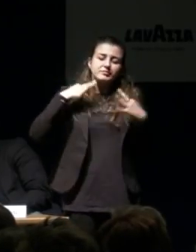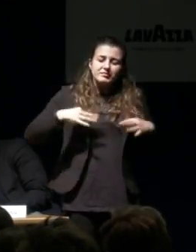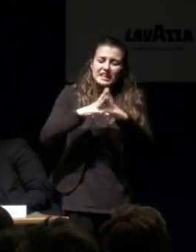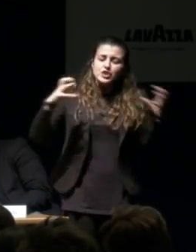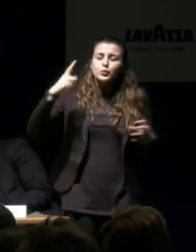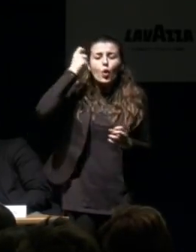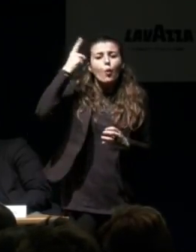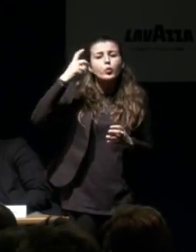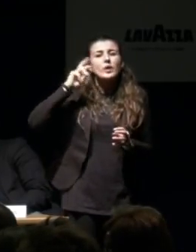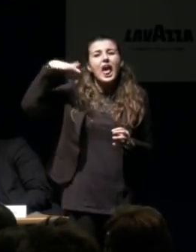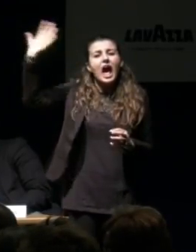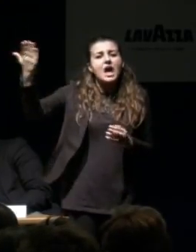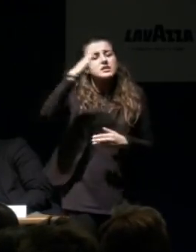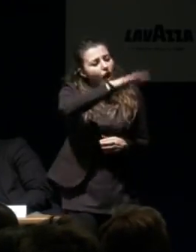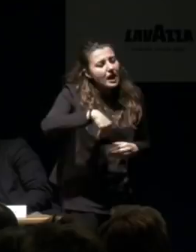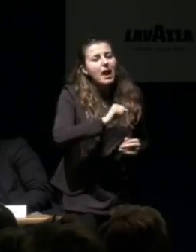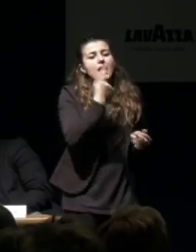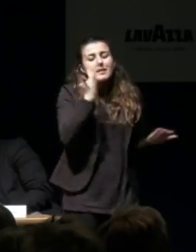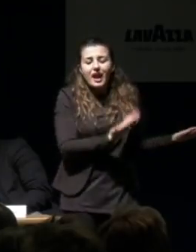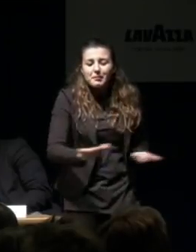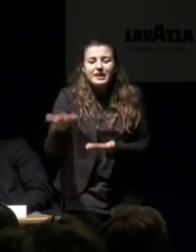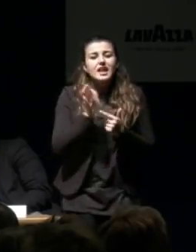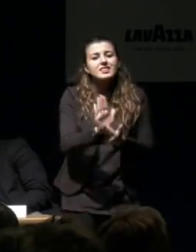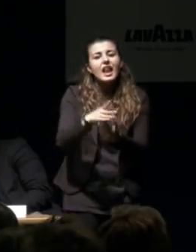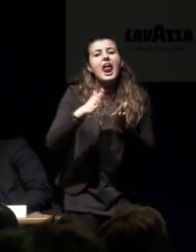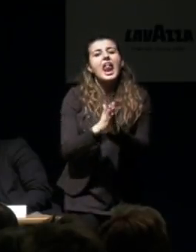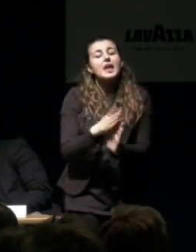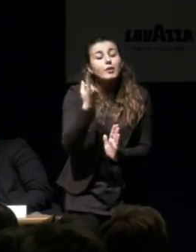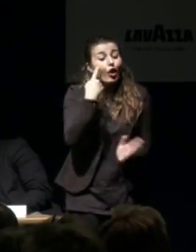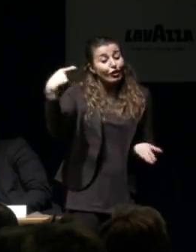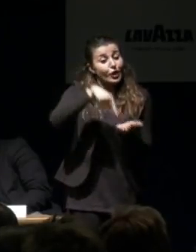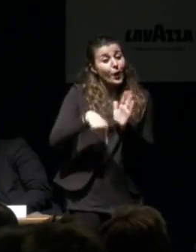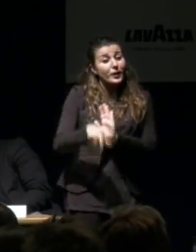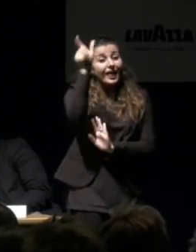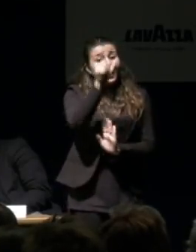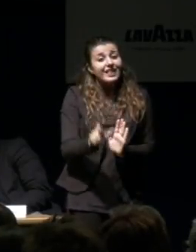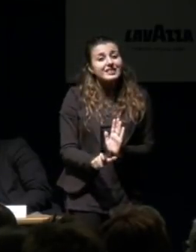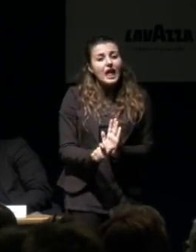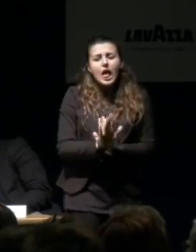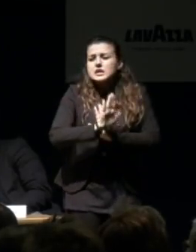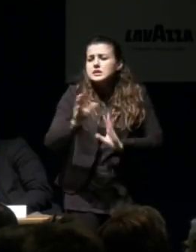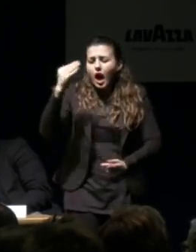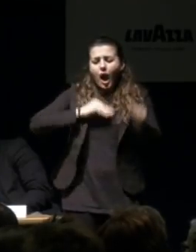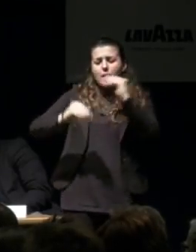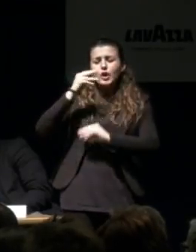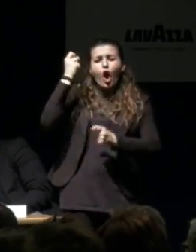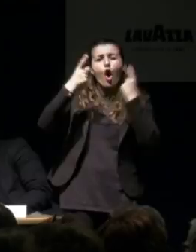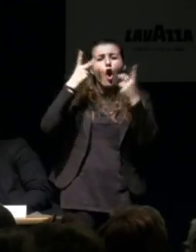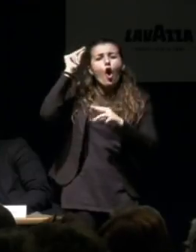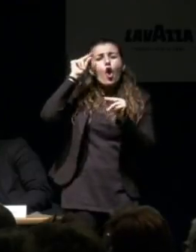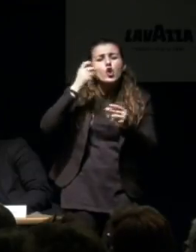italiano all'estero a presentare i suoi libri e ne tornava sempre con delle conoscenze nuove dei